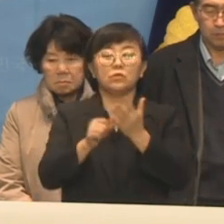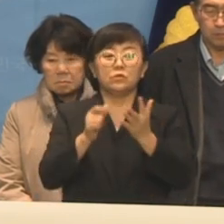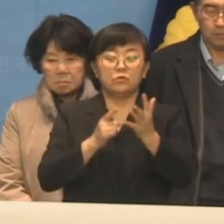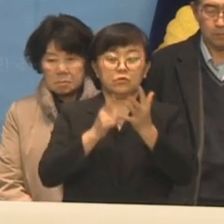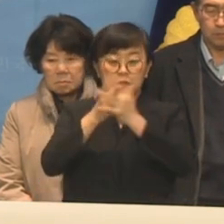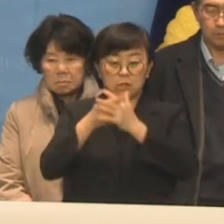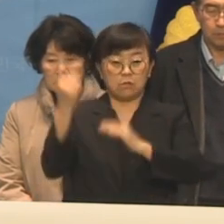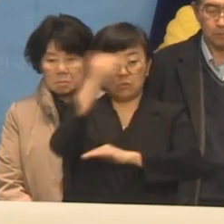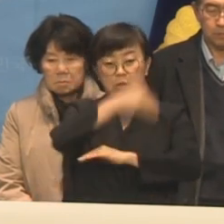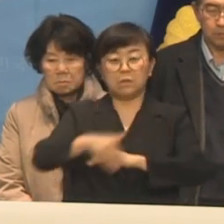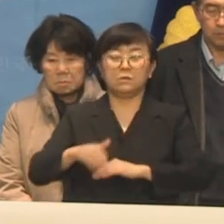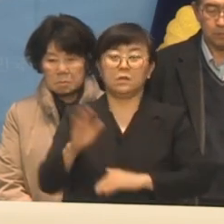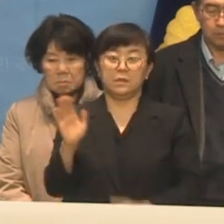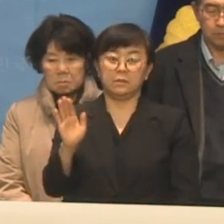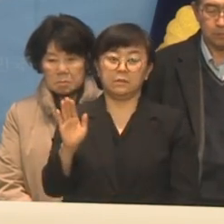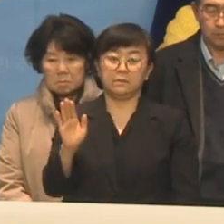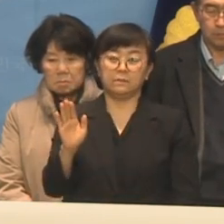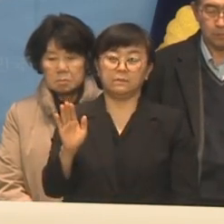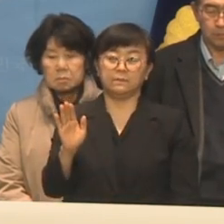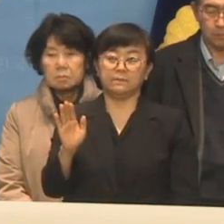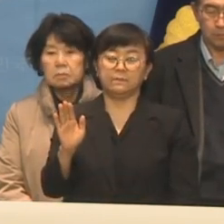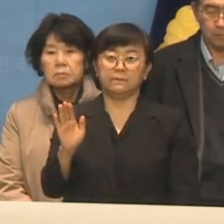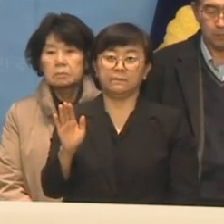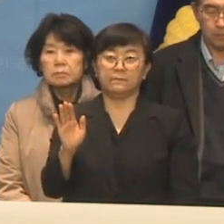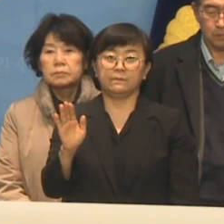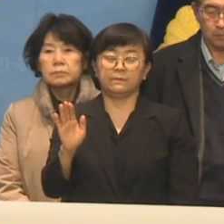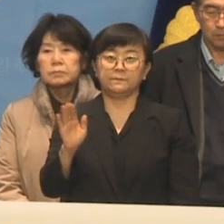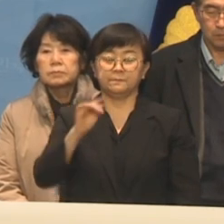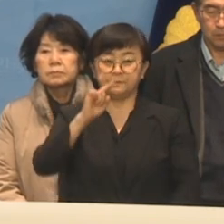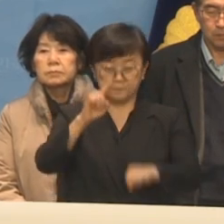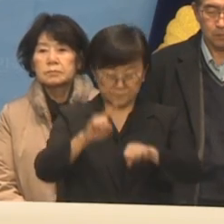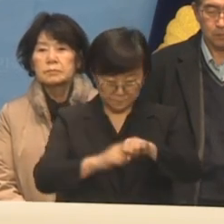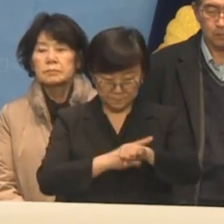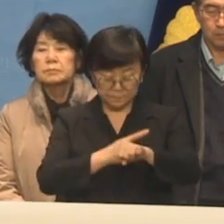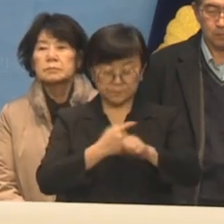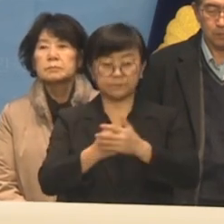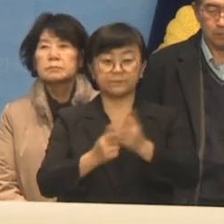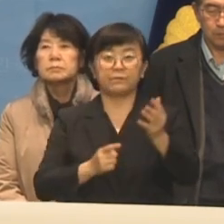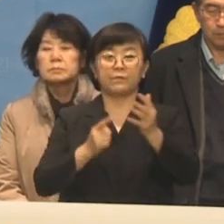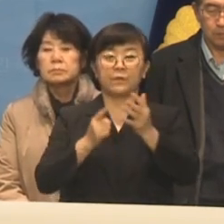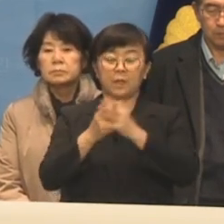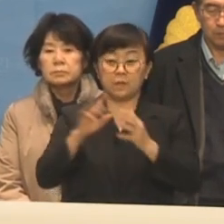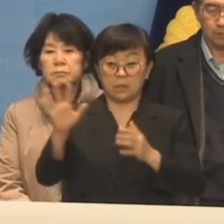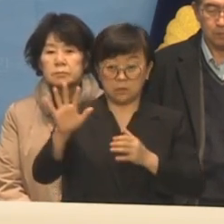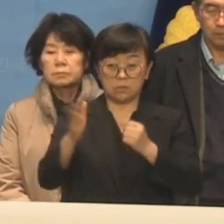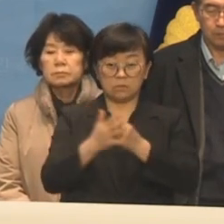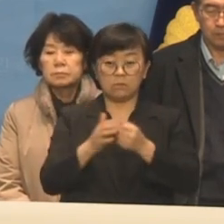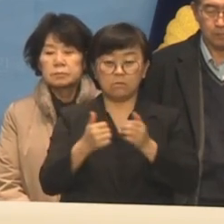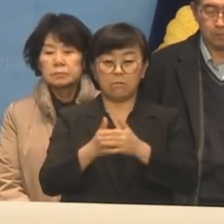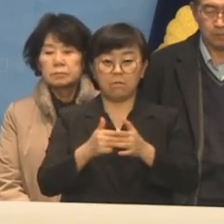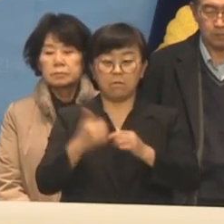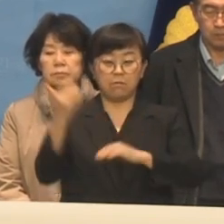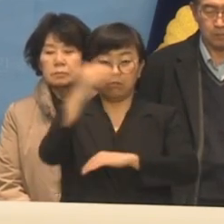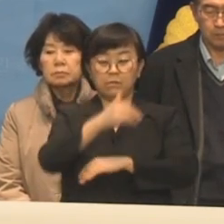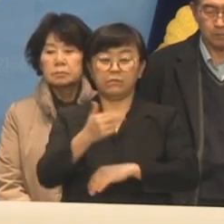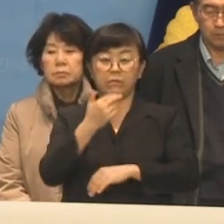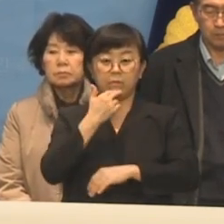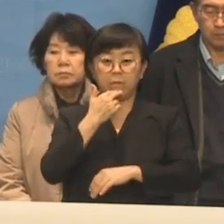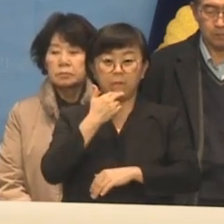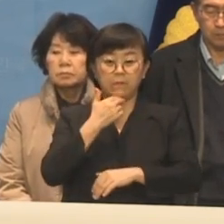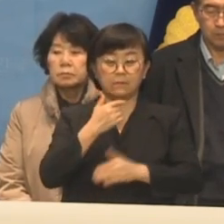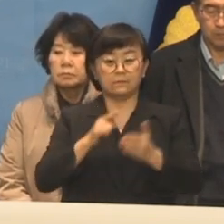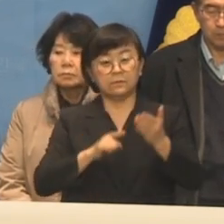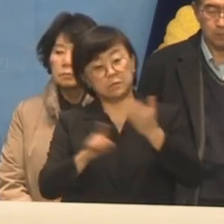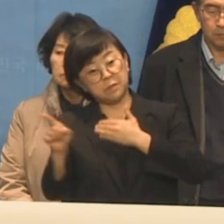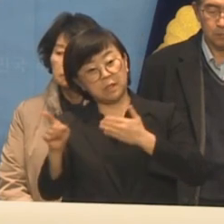그러니까 계획적이지 않게, 그러니까 자연스럽게 방출된 게 아닌 비계획적으로 예상치